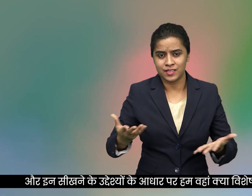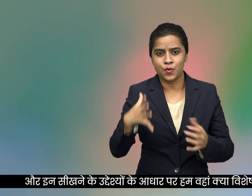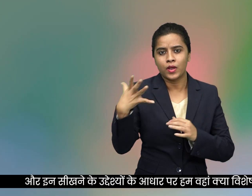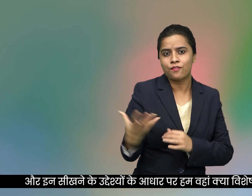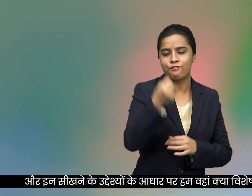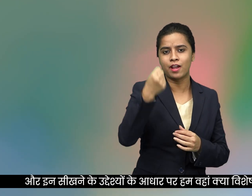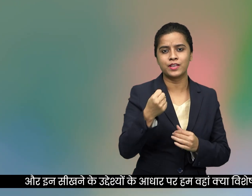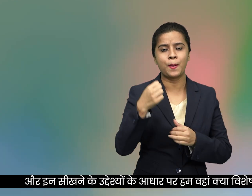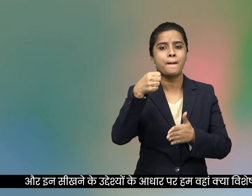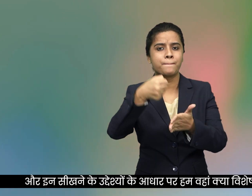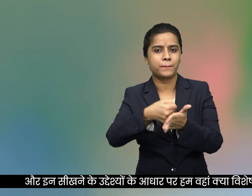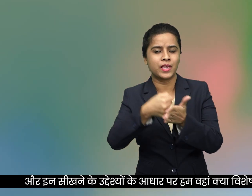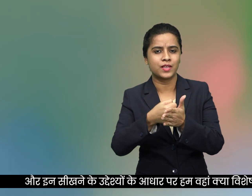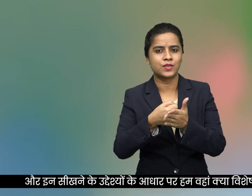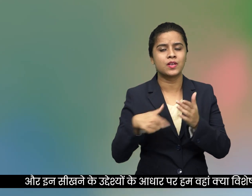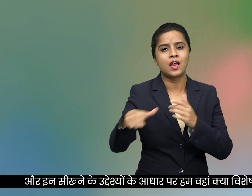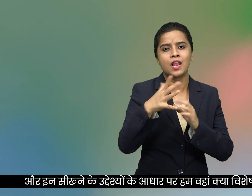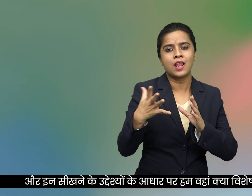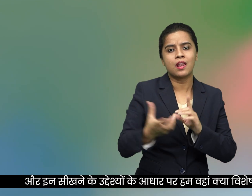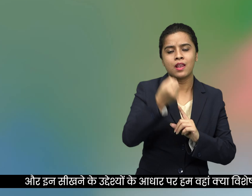विशेष चीज़ें पा सकते हैं।